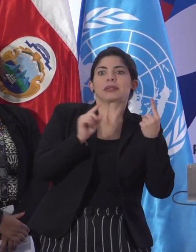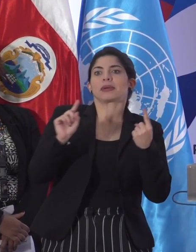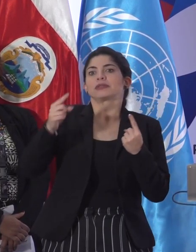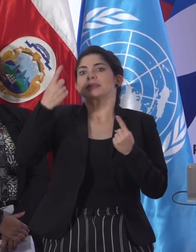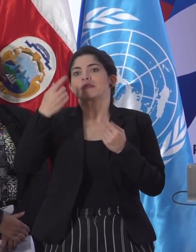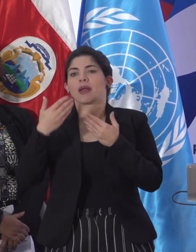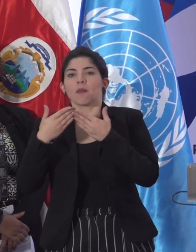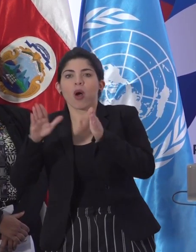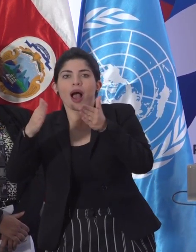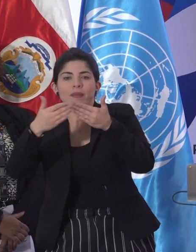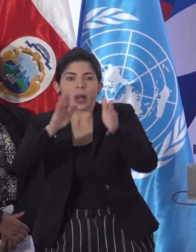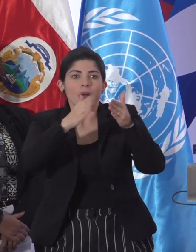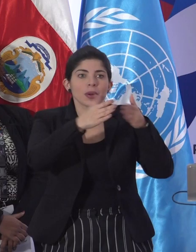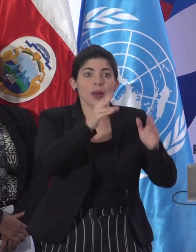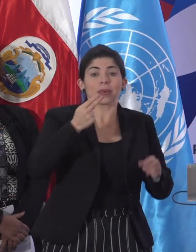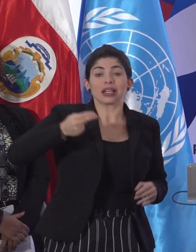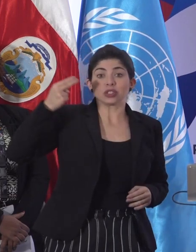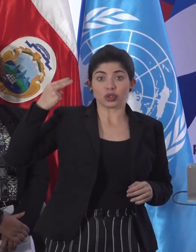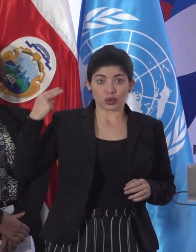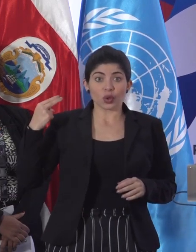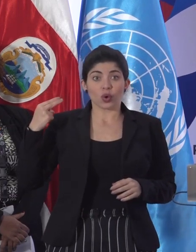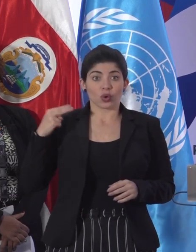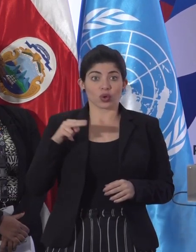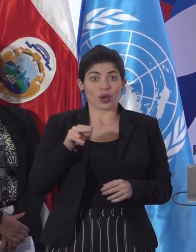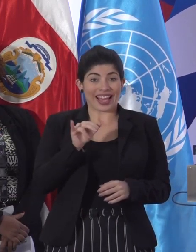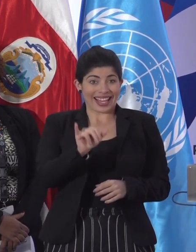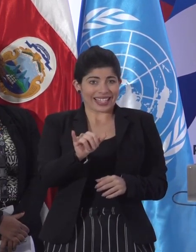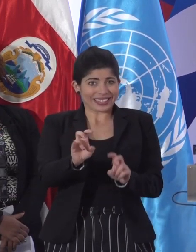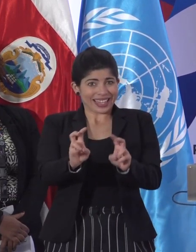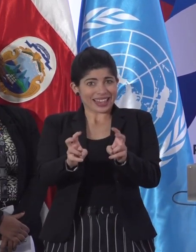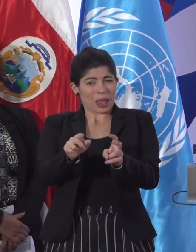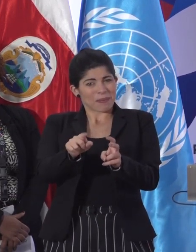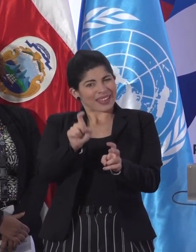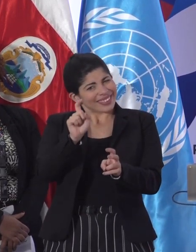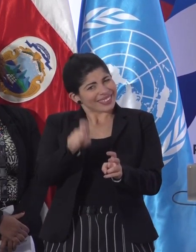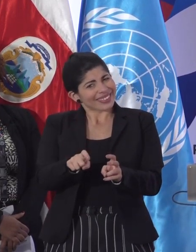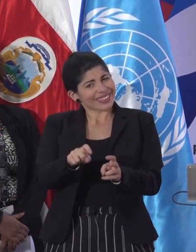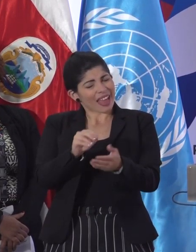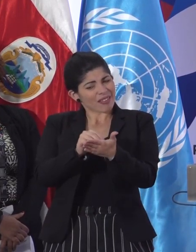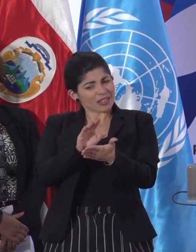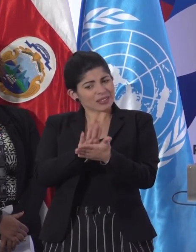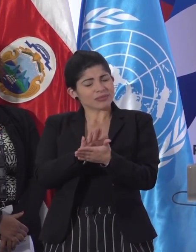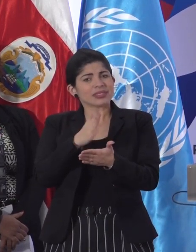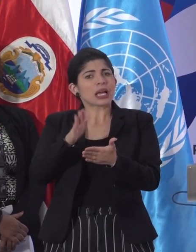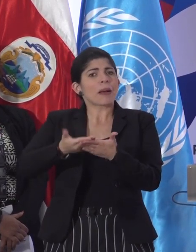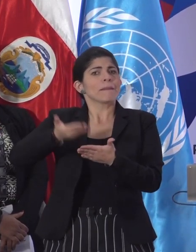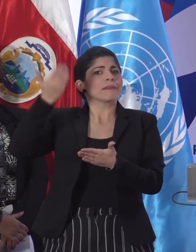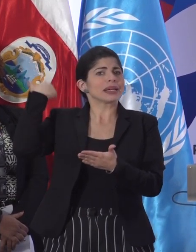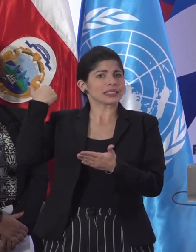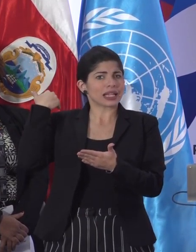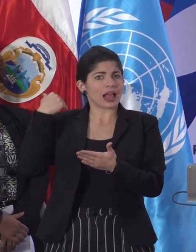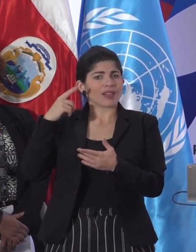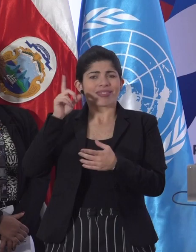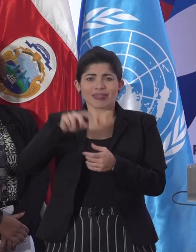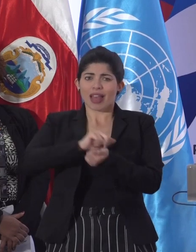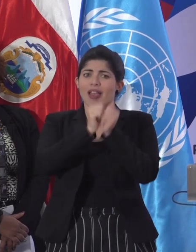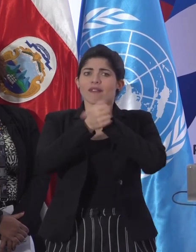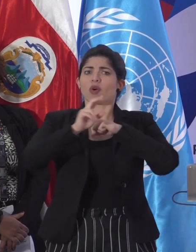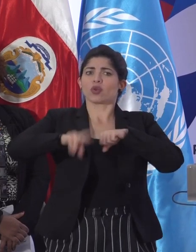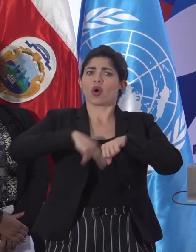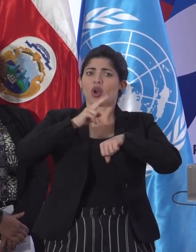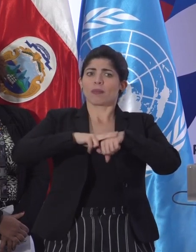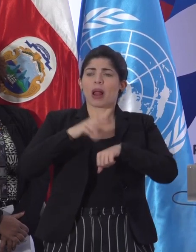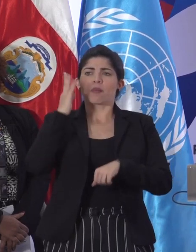en abrir las puertas. Históricamente, esos temas tienen que quedarse en el pasado. Tienen que ser una normalidad que